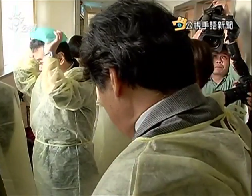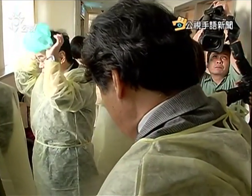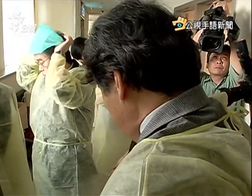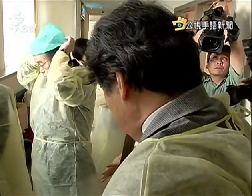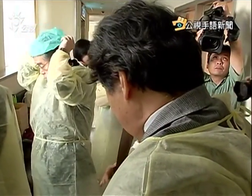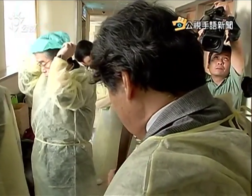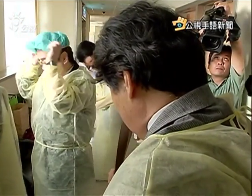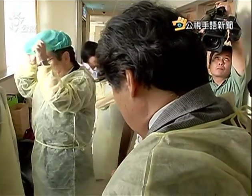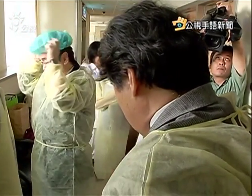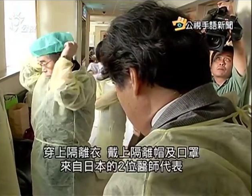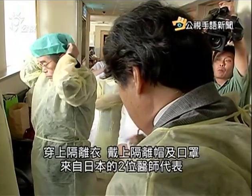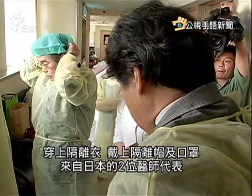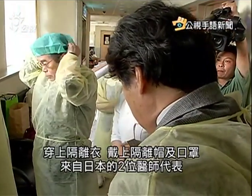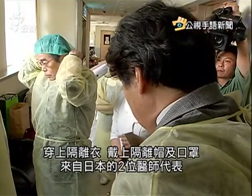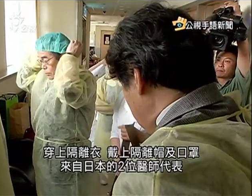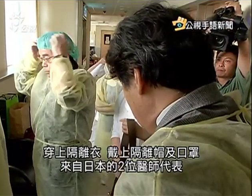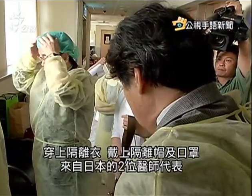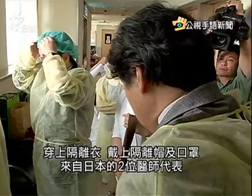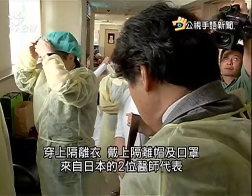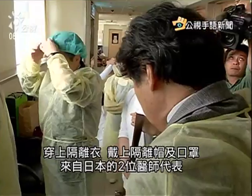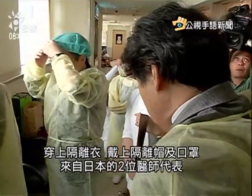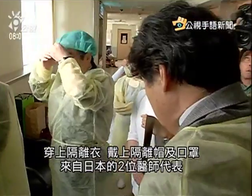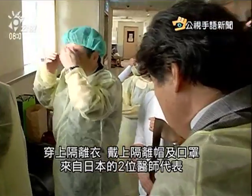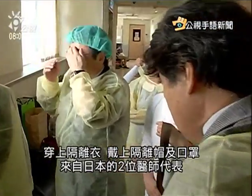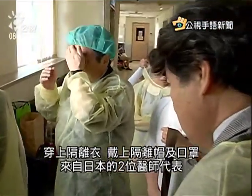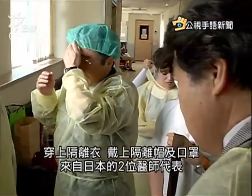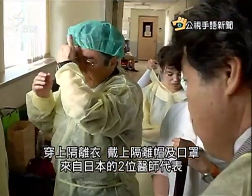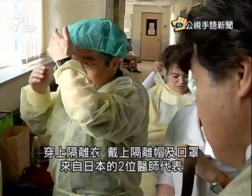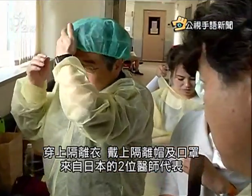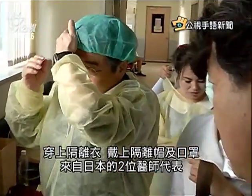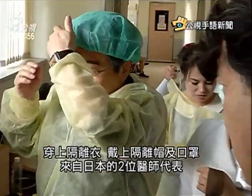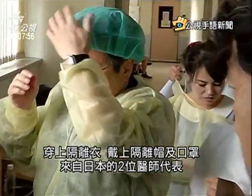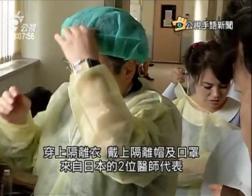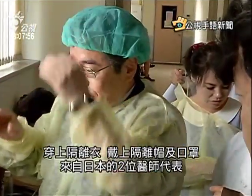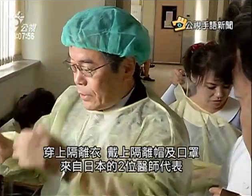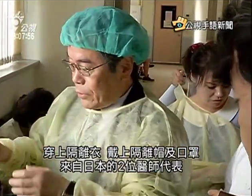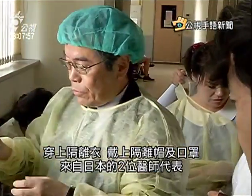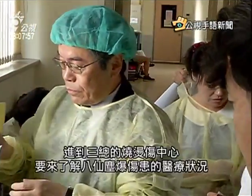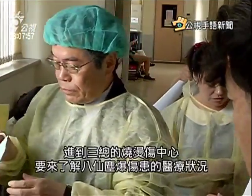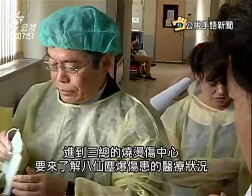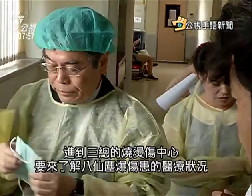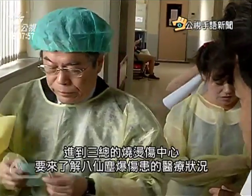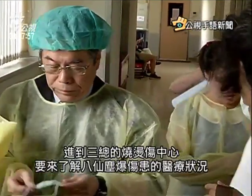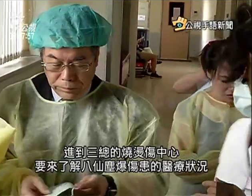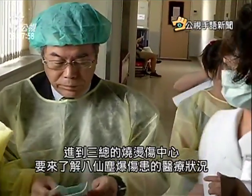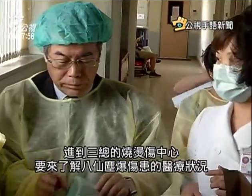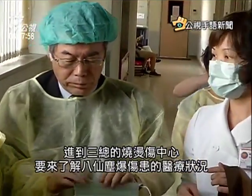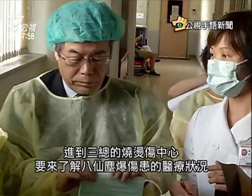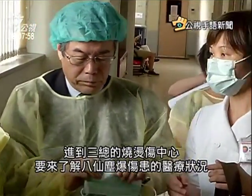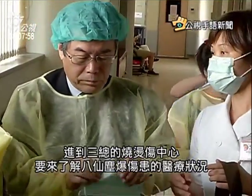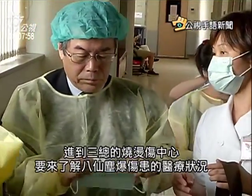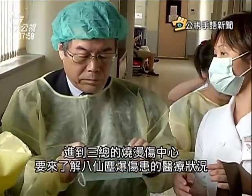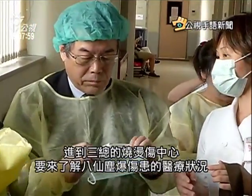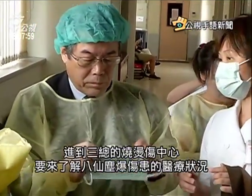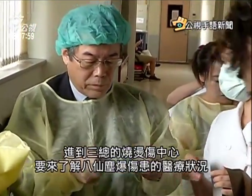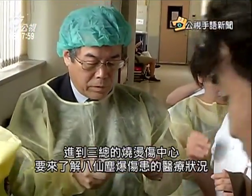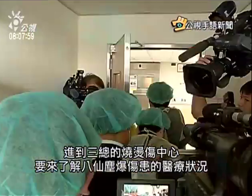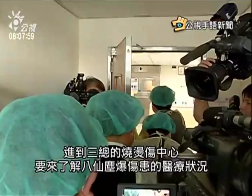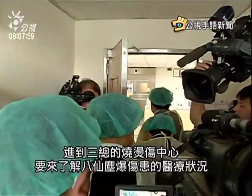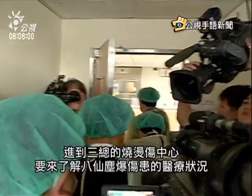穿上隔离衣，戴上隔离帽及口罩，来自日本的2位医师代表进到3种的烧烫伤中心，要来了解八仙城